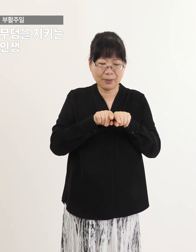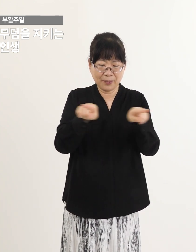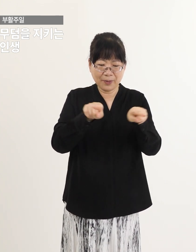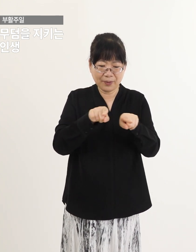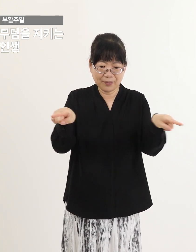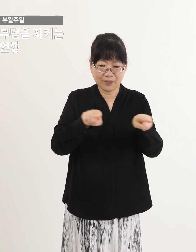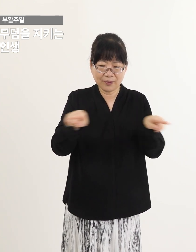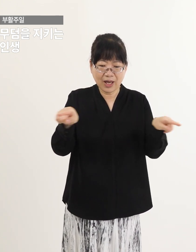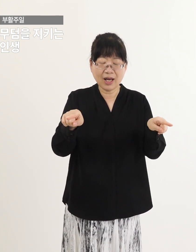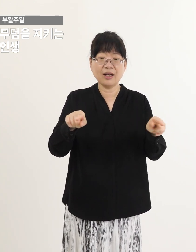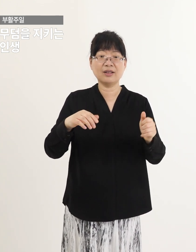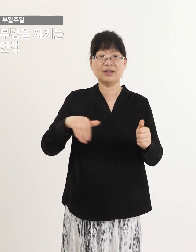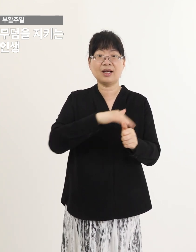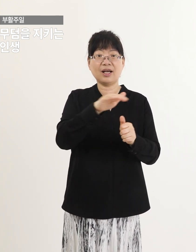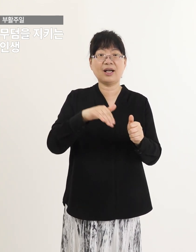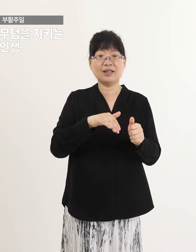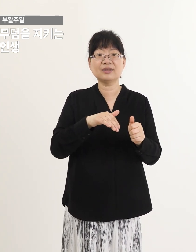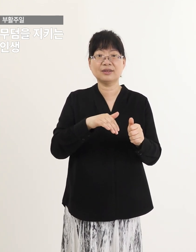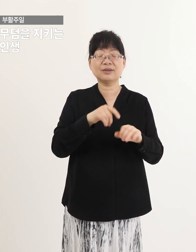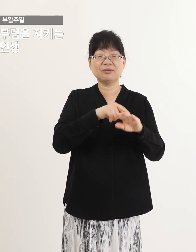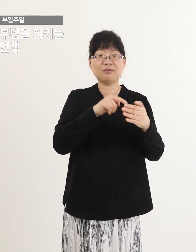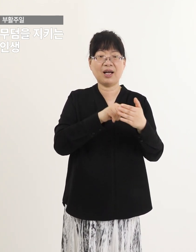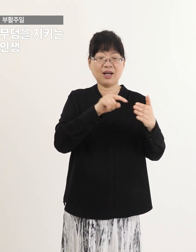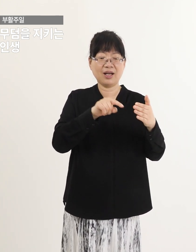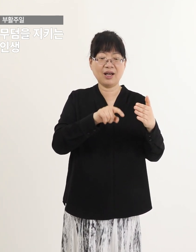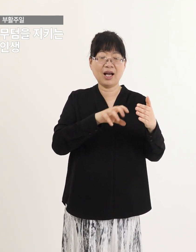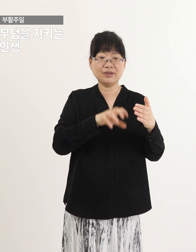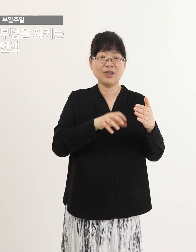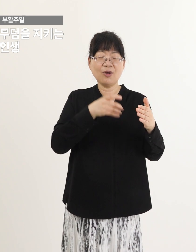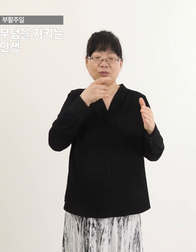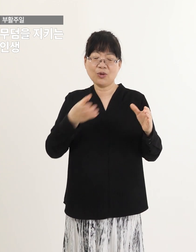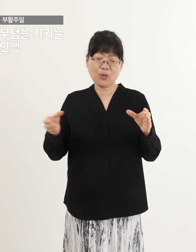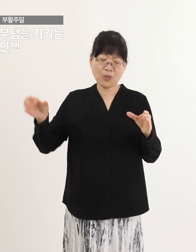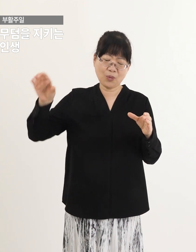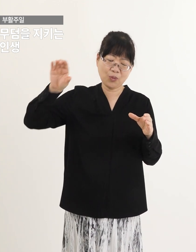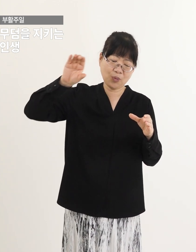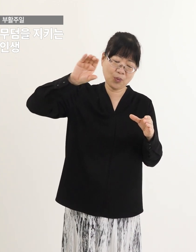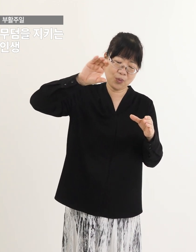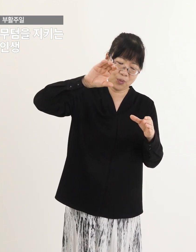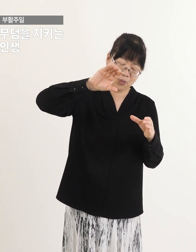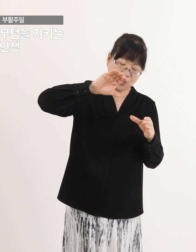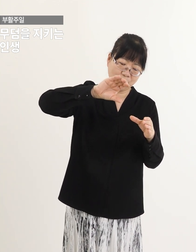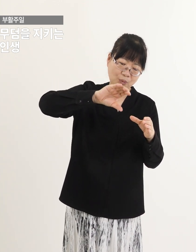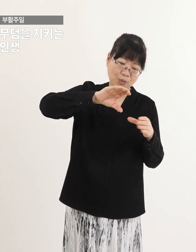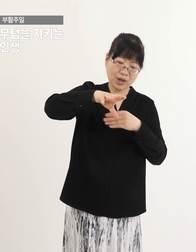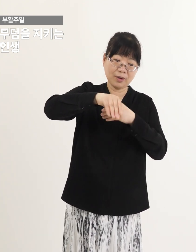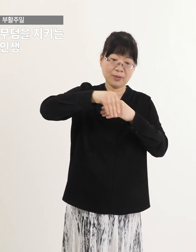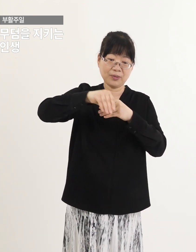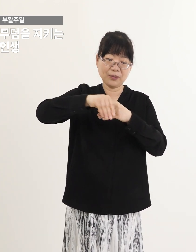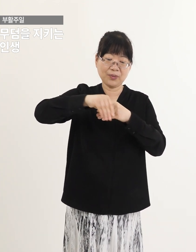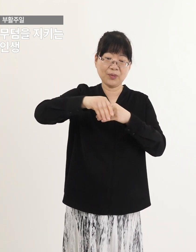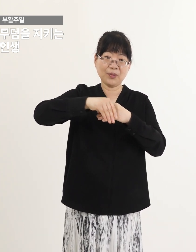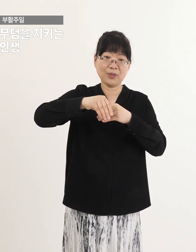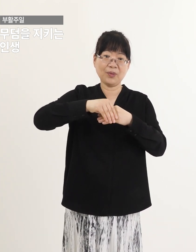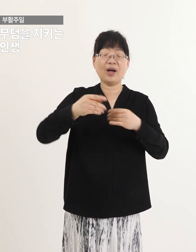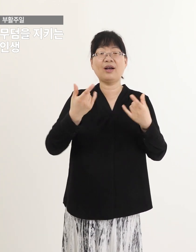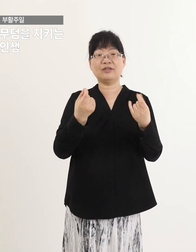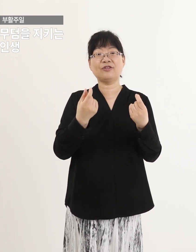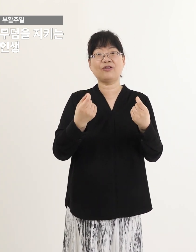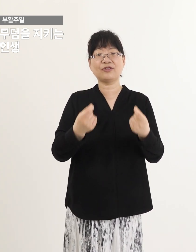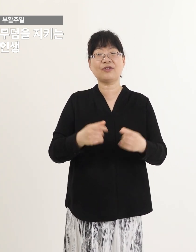그 상황 같은 심령에다가 물을 쏟아부어도 쭉쭉 빨아들이듯이